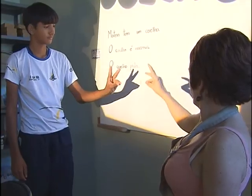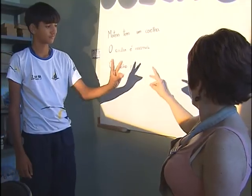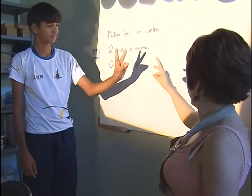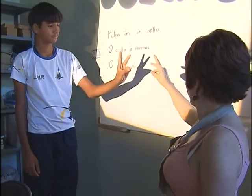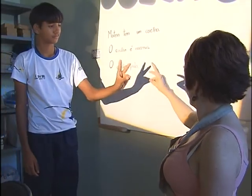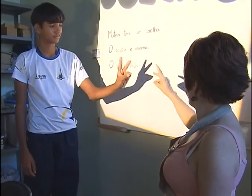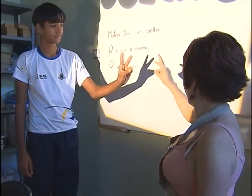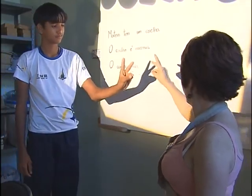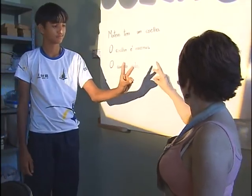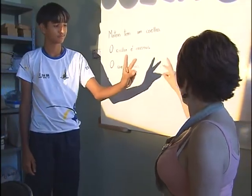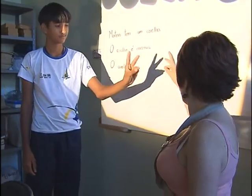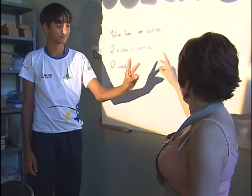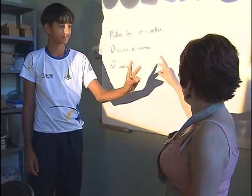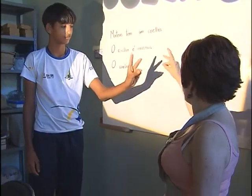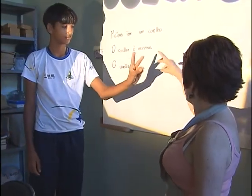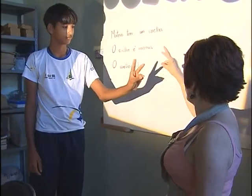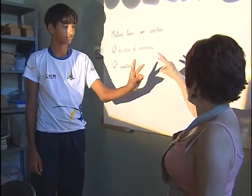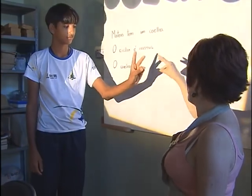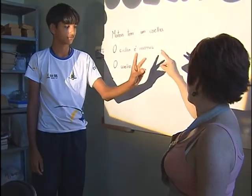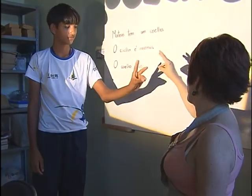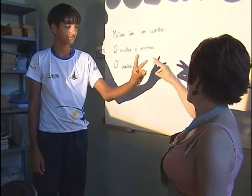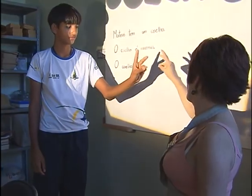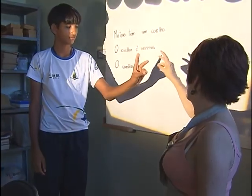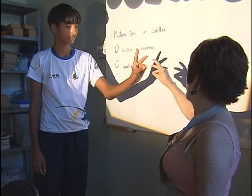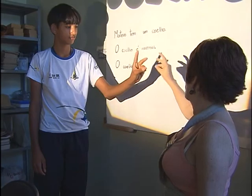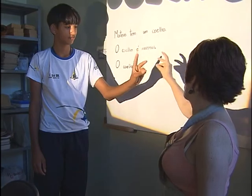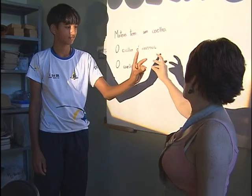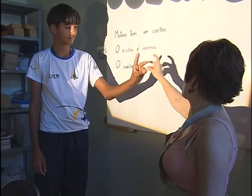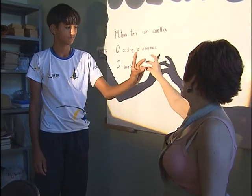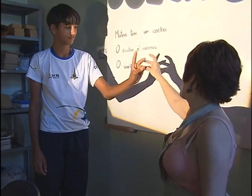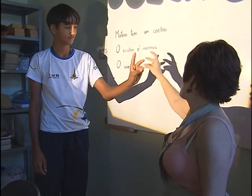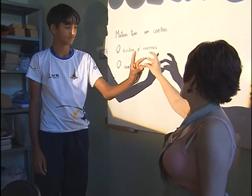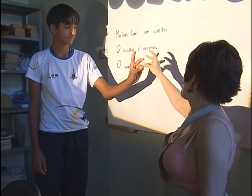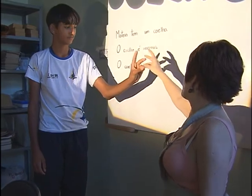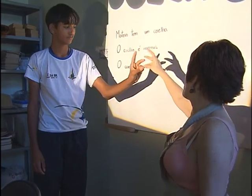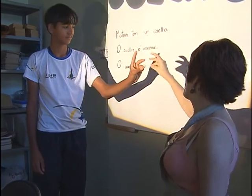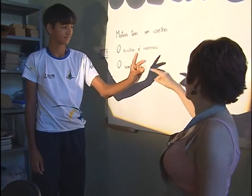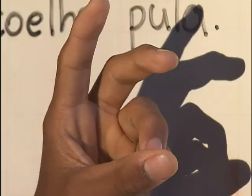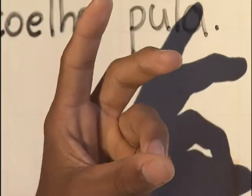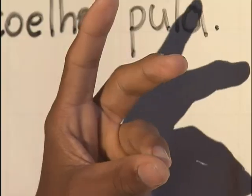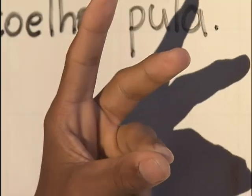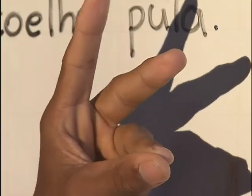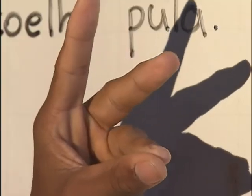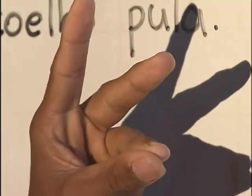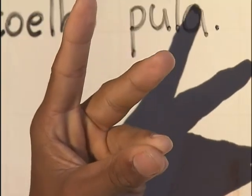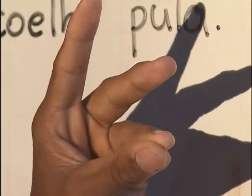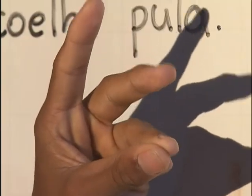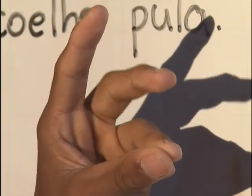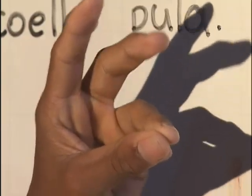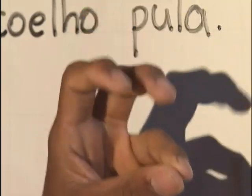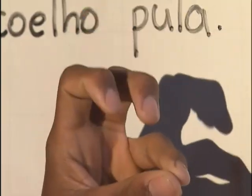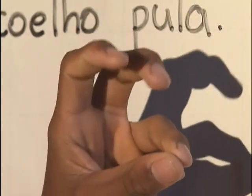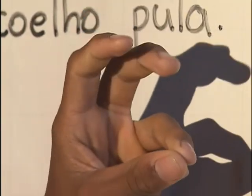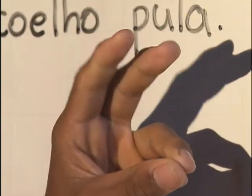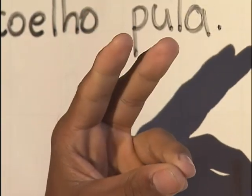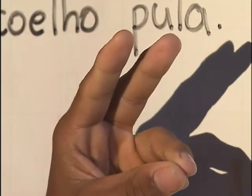imagem é o mais importante para que o surdo consiga processar as informações e